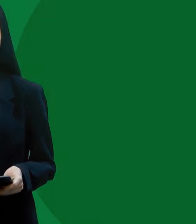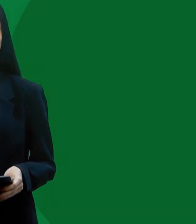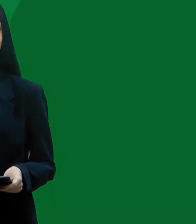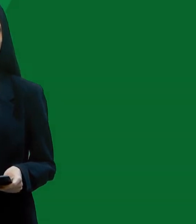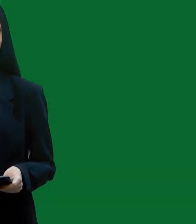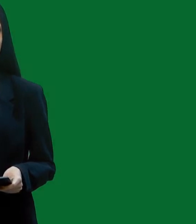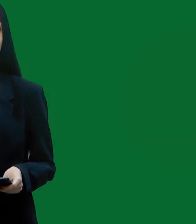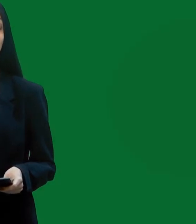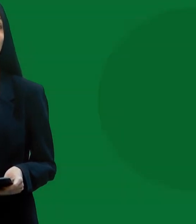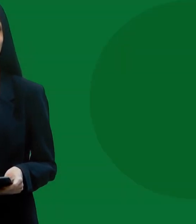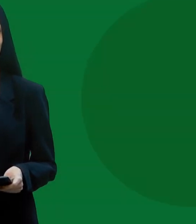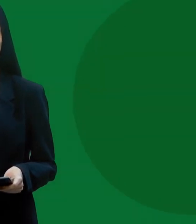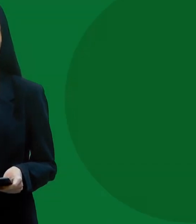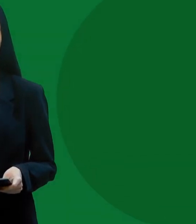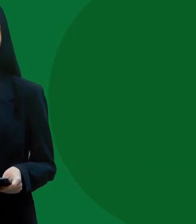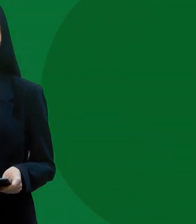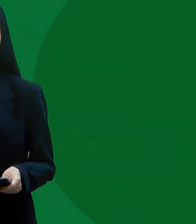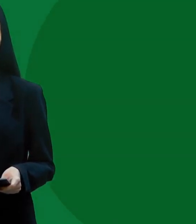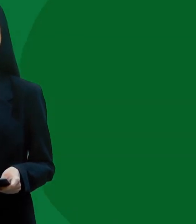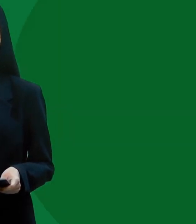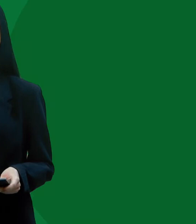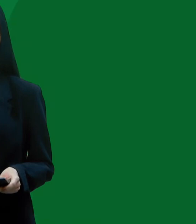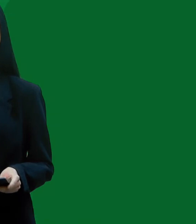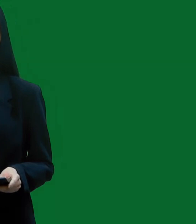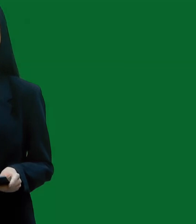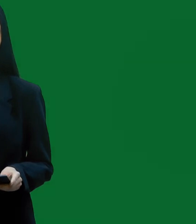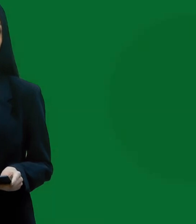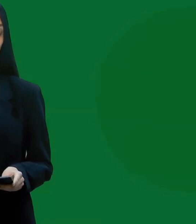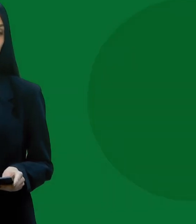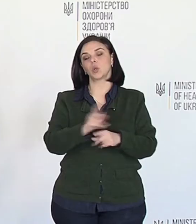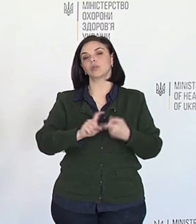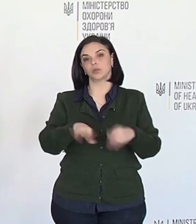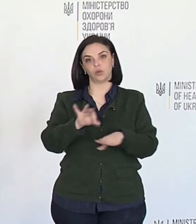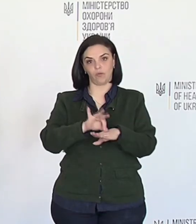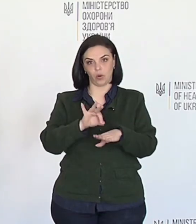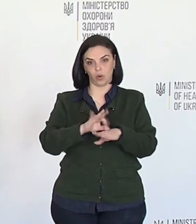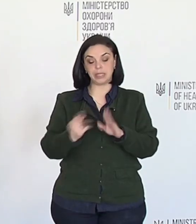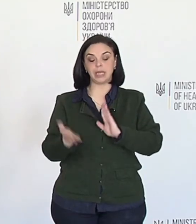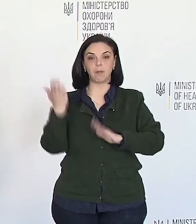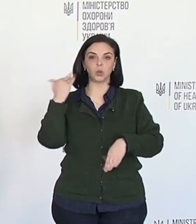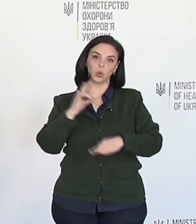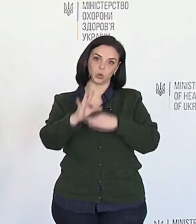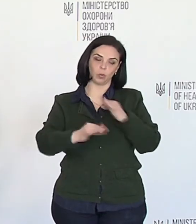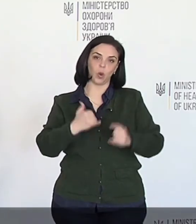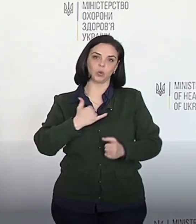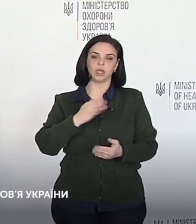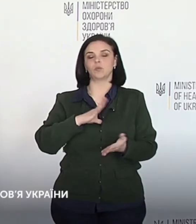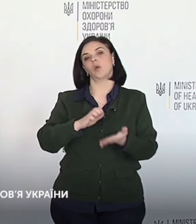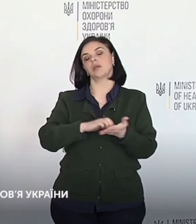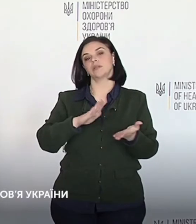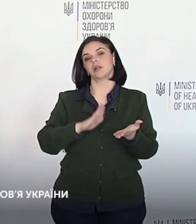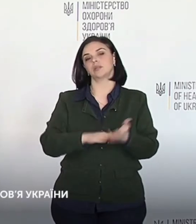сказав заступник міністра охорони здоров'я України Віктор Ляшко. За минулу добу в нас було